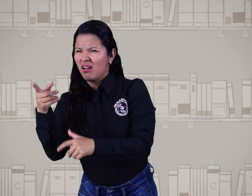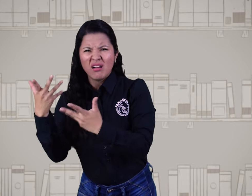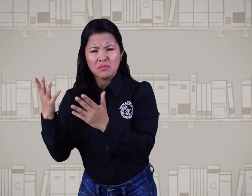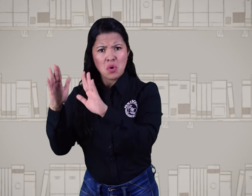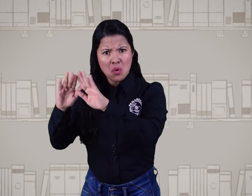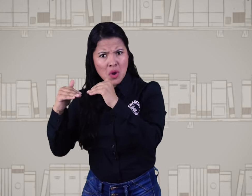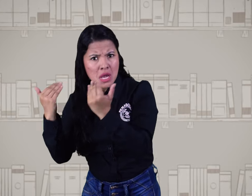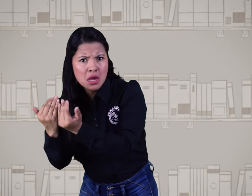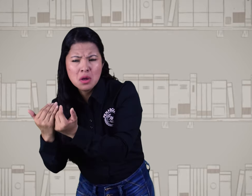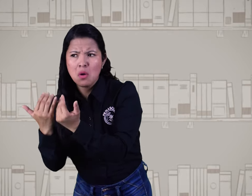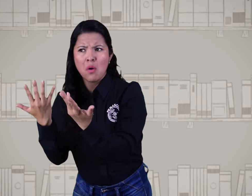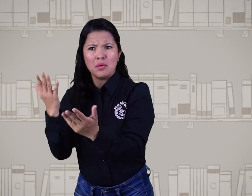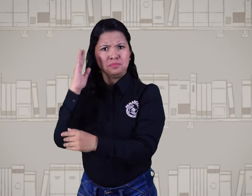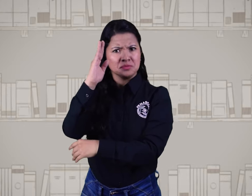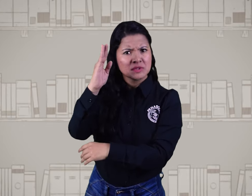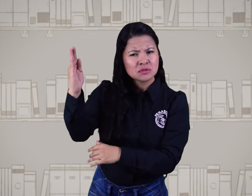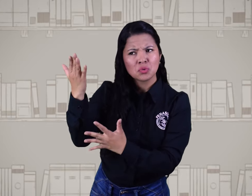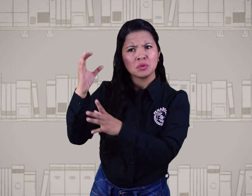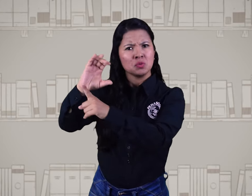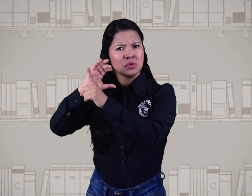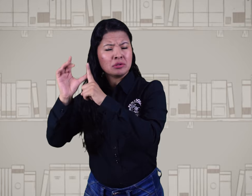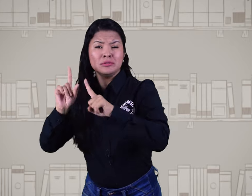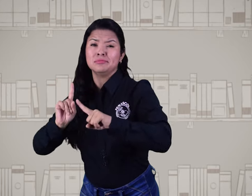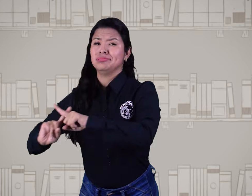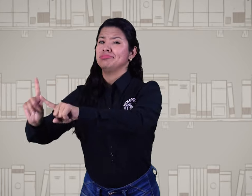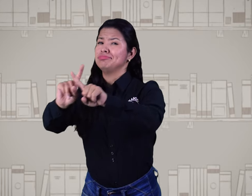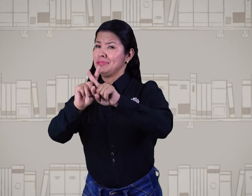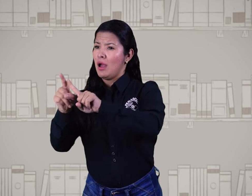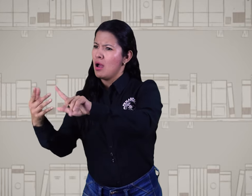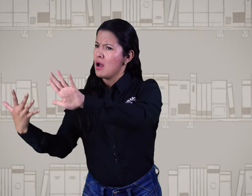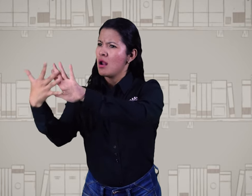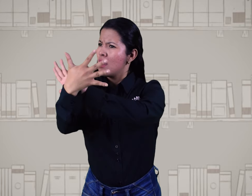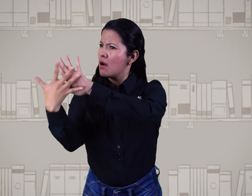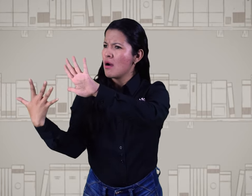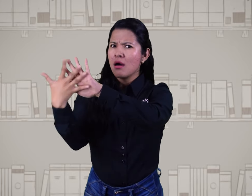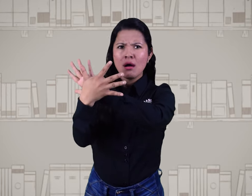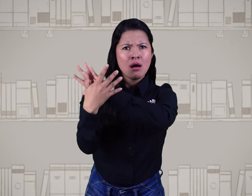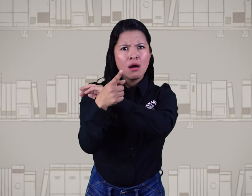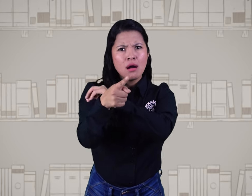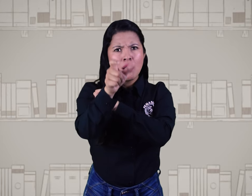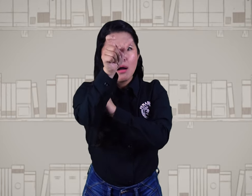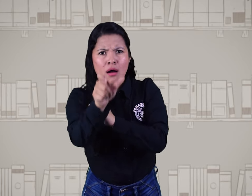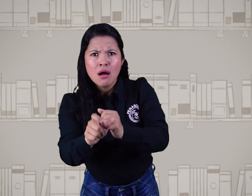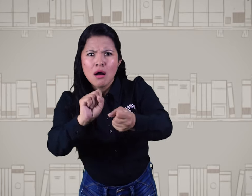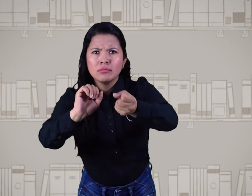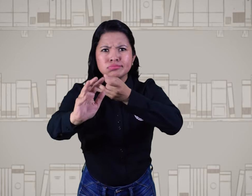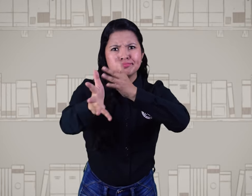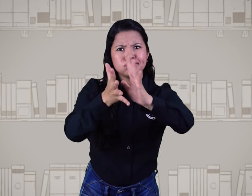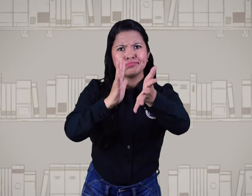donde se dé a conocer la literatura por medio de la lengua de señas y así ir cultivando el amor